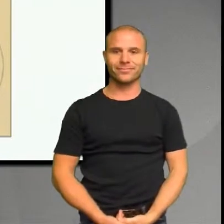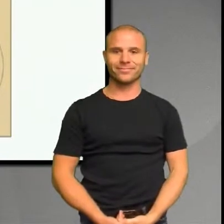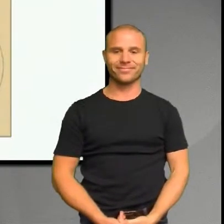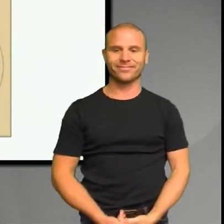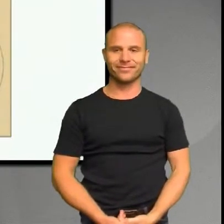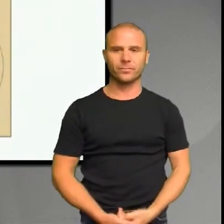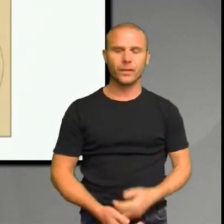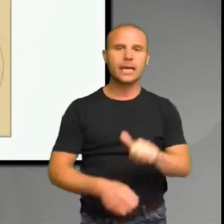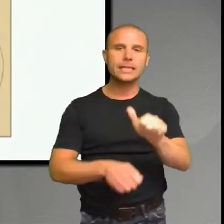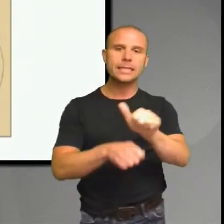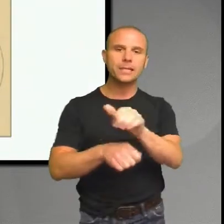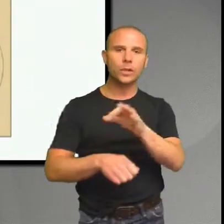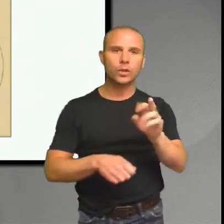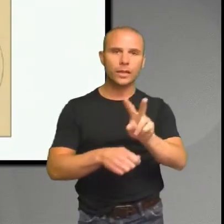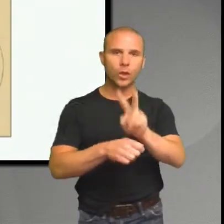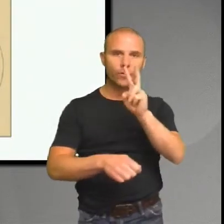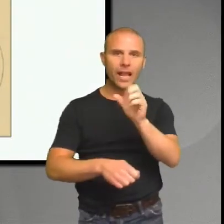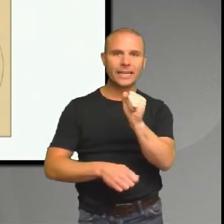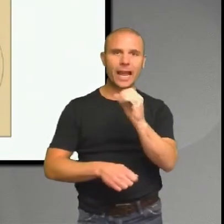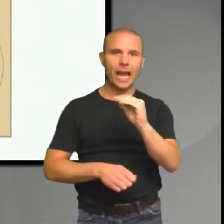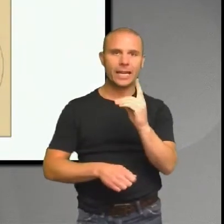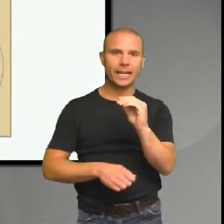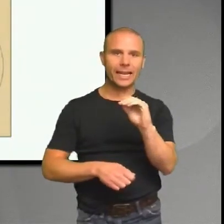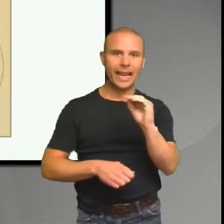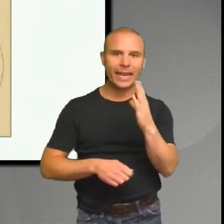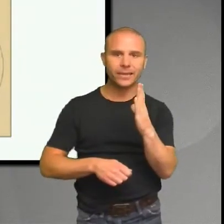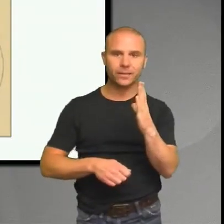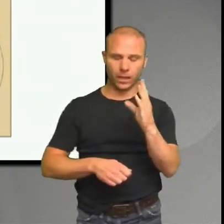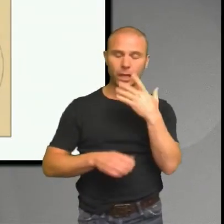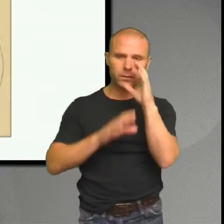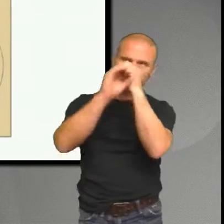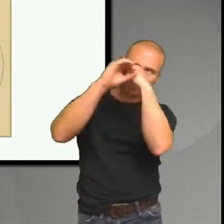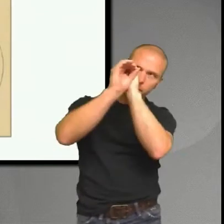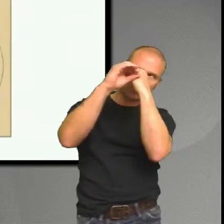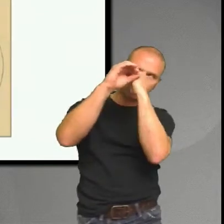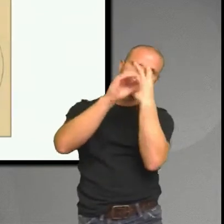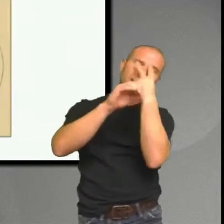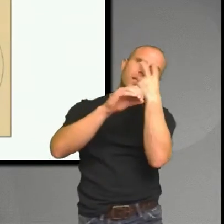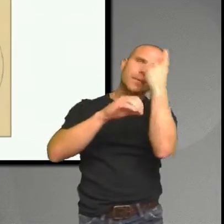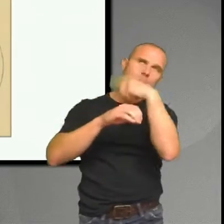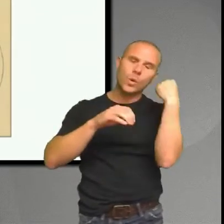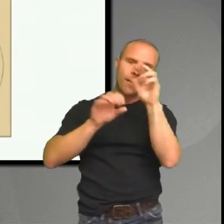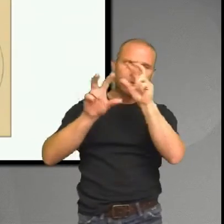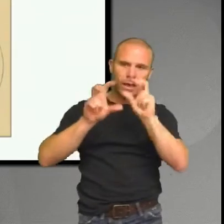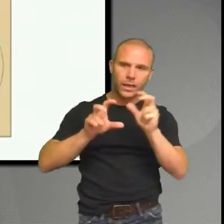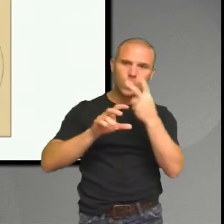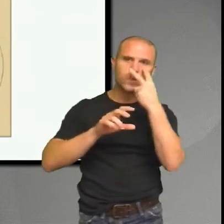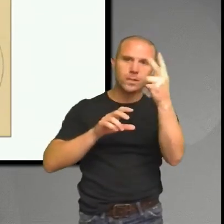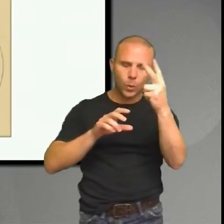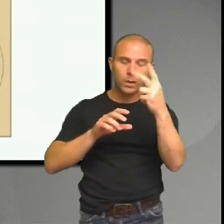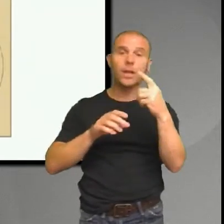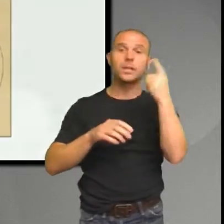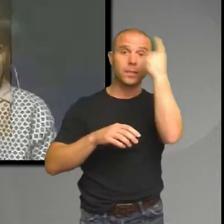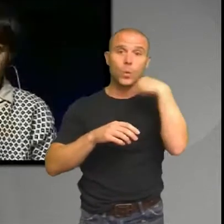År 1612 riktade Galileo Galilei teleskopet mot solen, där han observerade solfläckar och konstaterade då att solen roterade runt sin